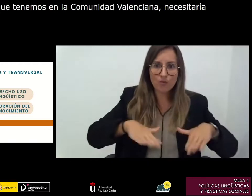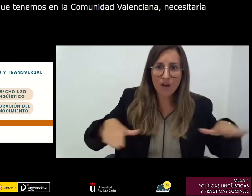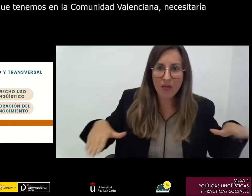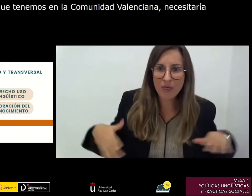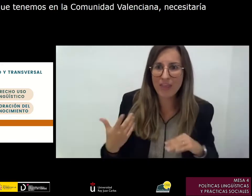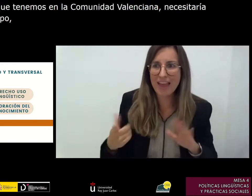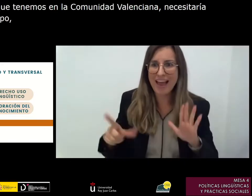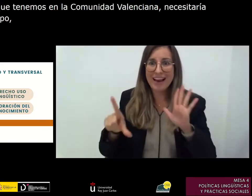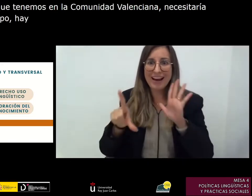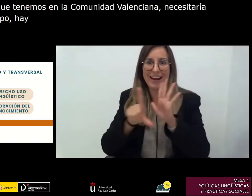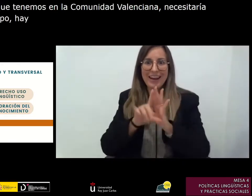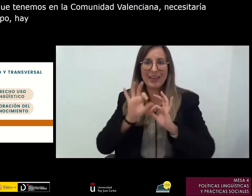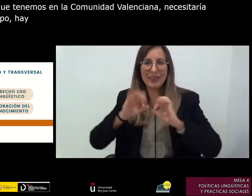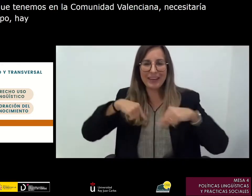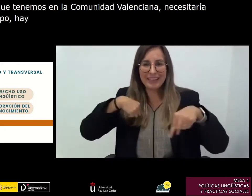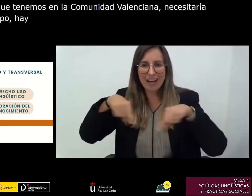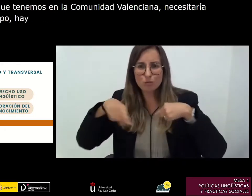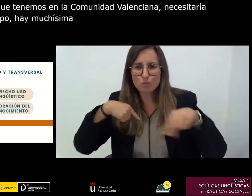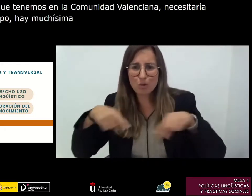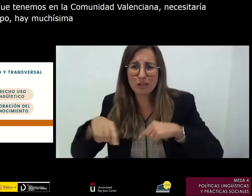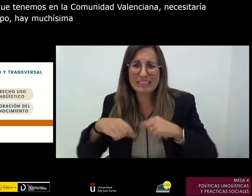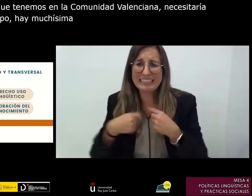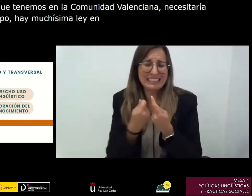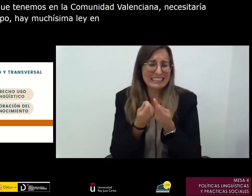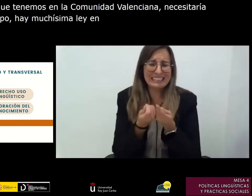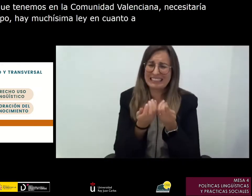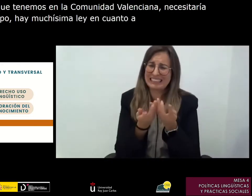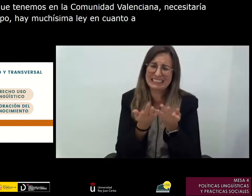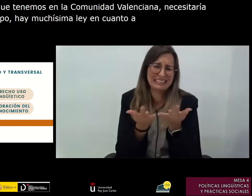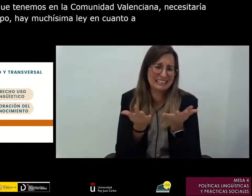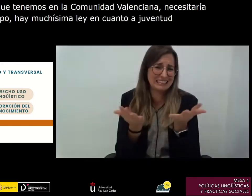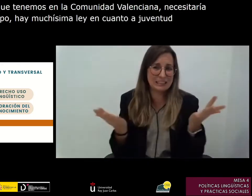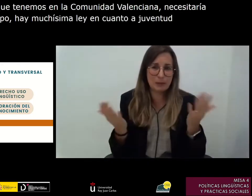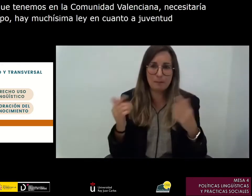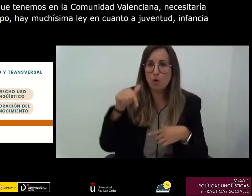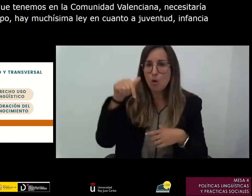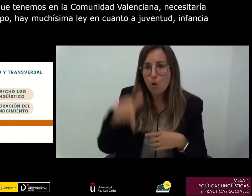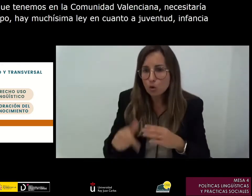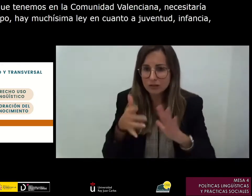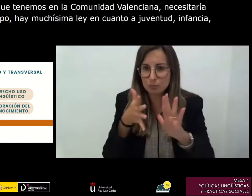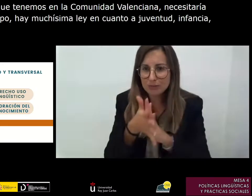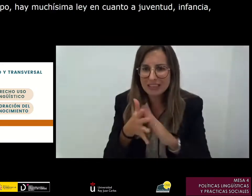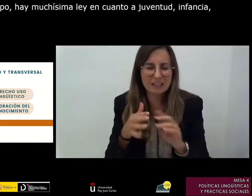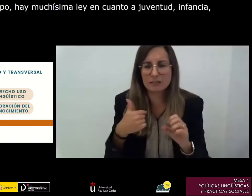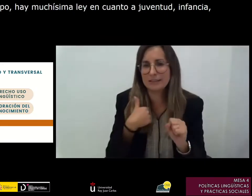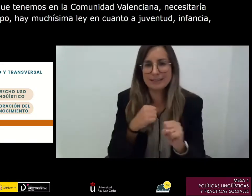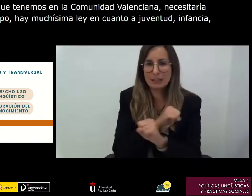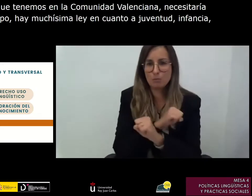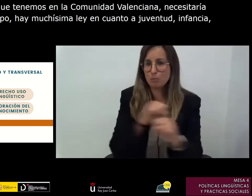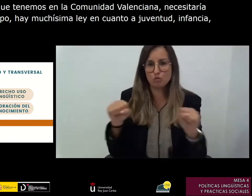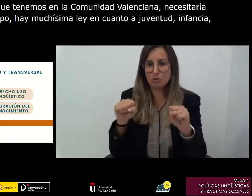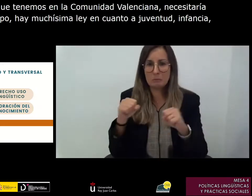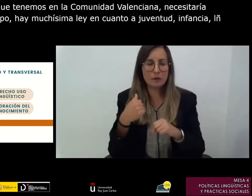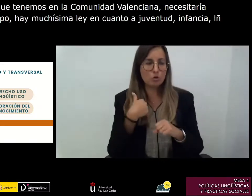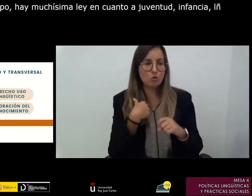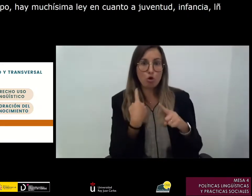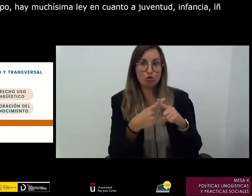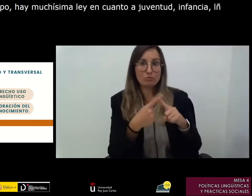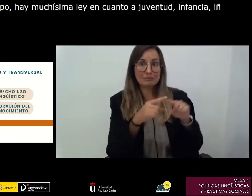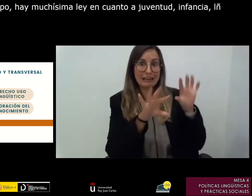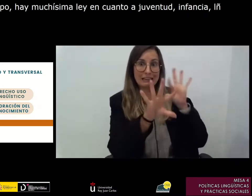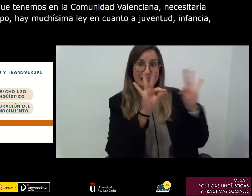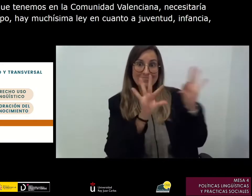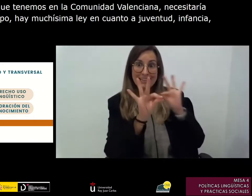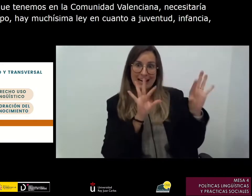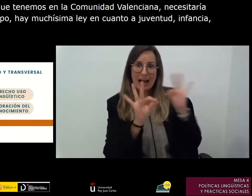muchísima ley en cuanto a juventud, en cuanto a infancia, leyes relativas al transporte, muchísimos ámbitos que recogen la